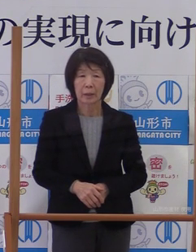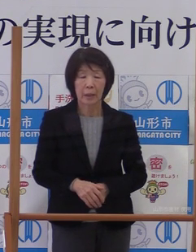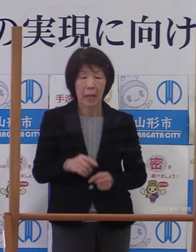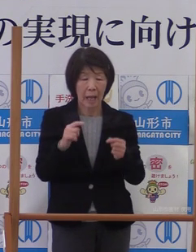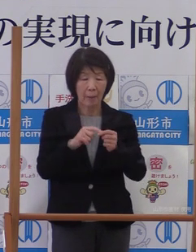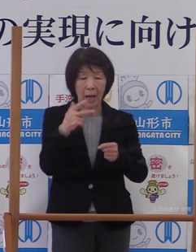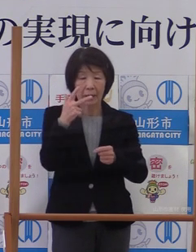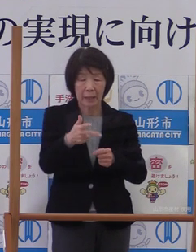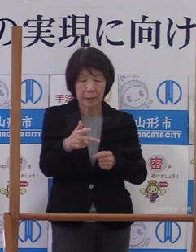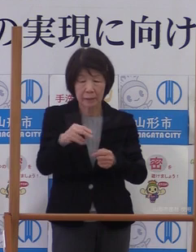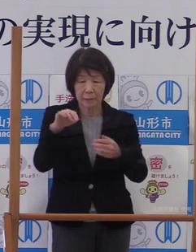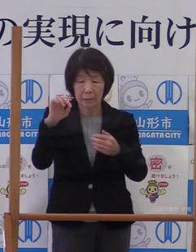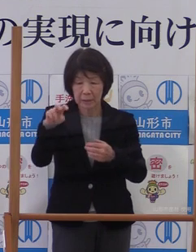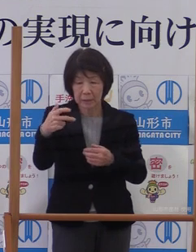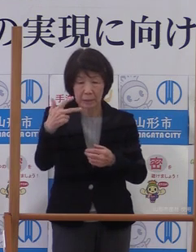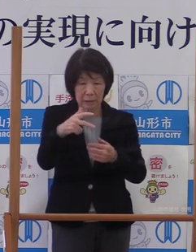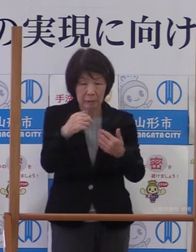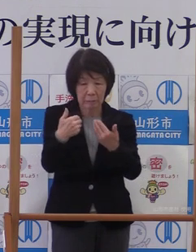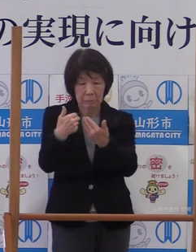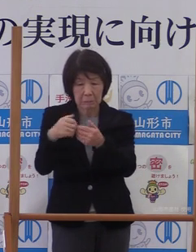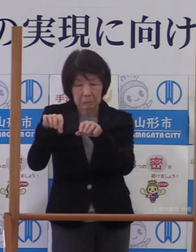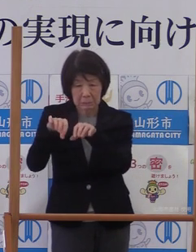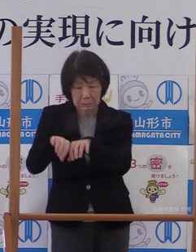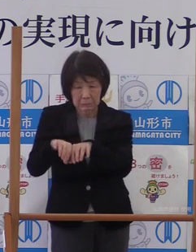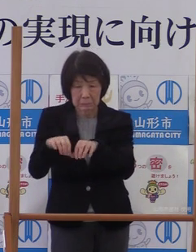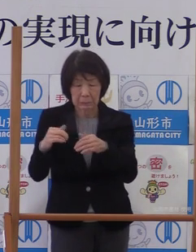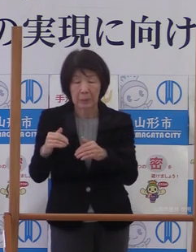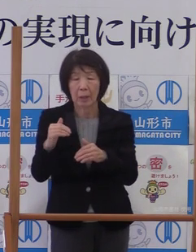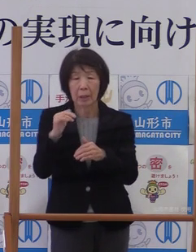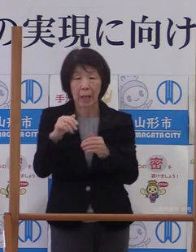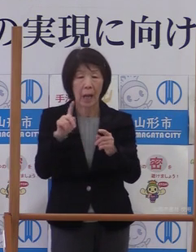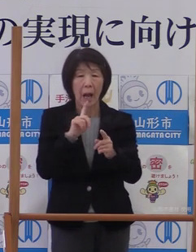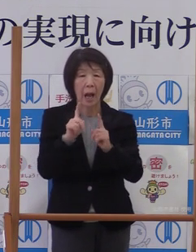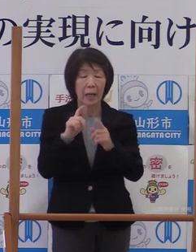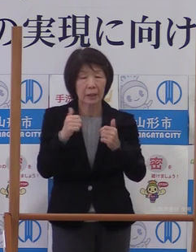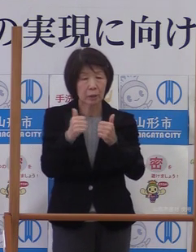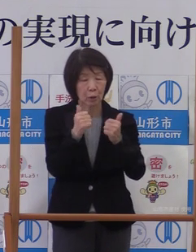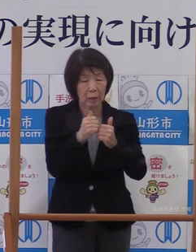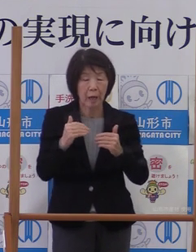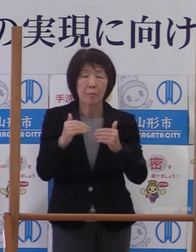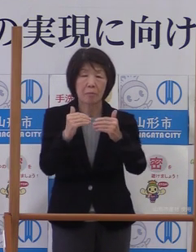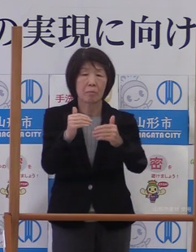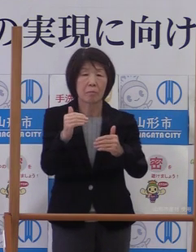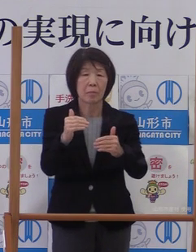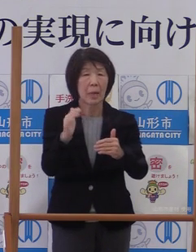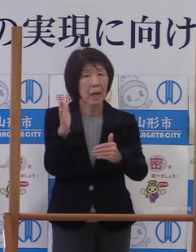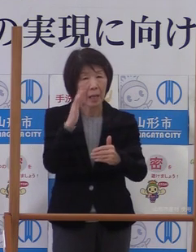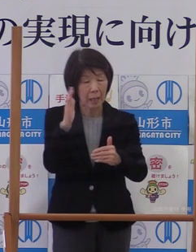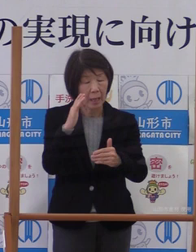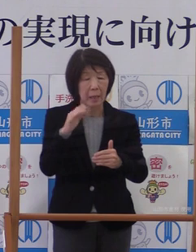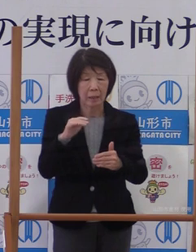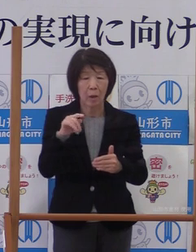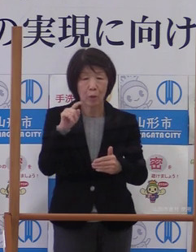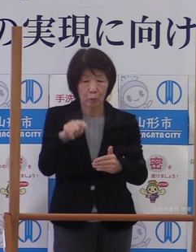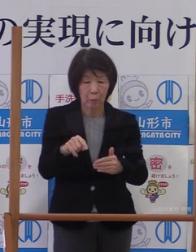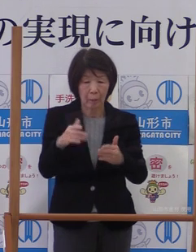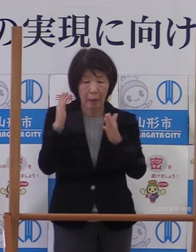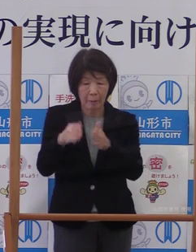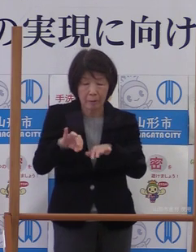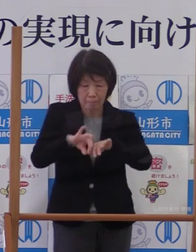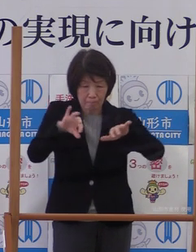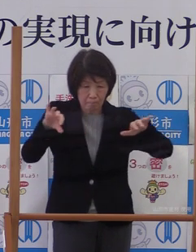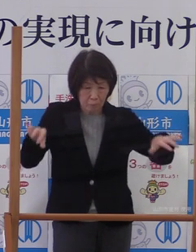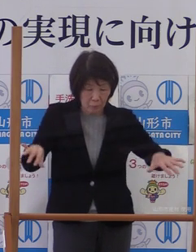またぐ話だったので、なかなか前に進まなかったんですが、中核市移行して連携中枢都市圏という枠組みがあると